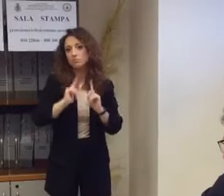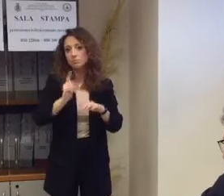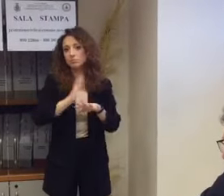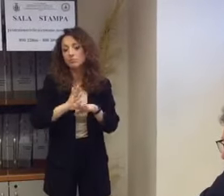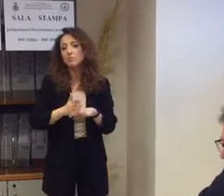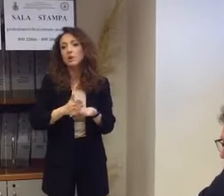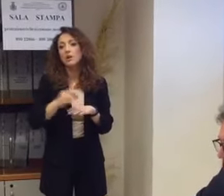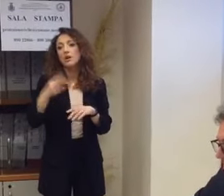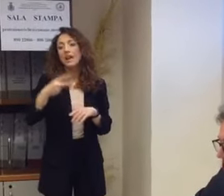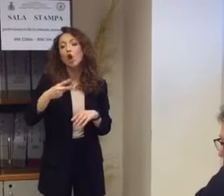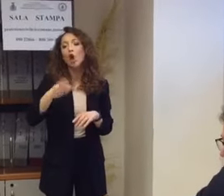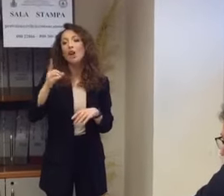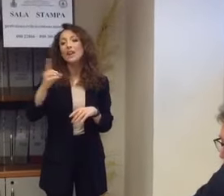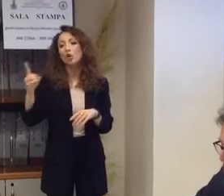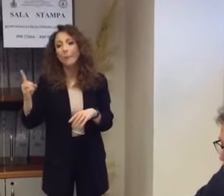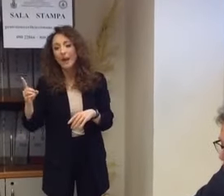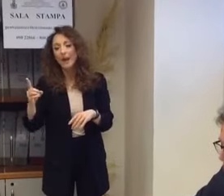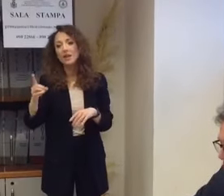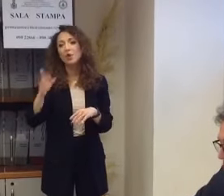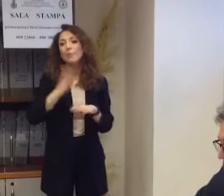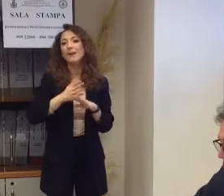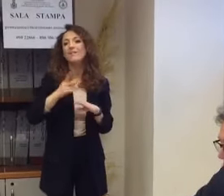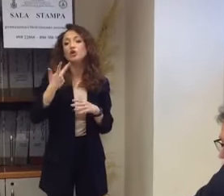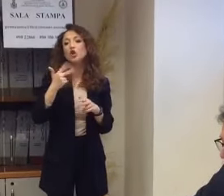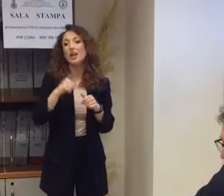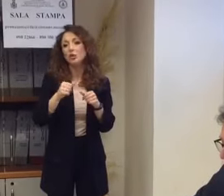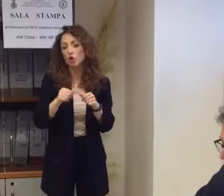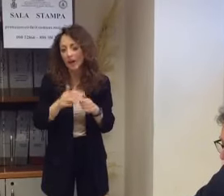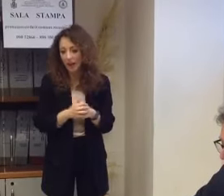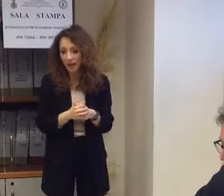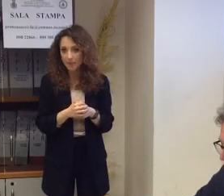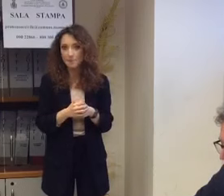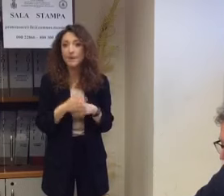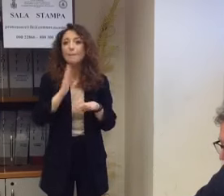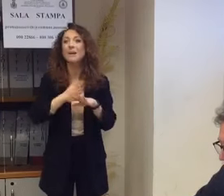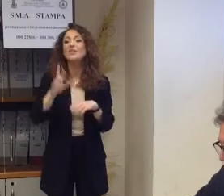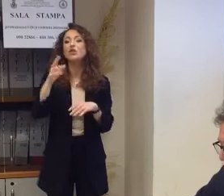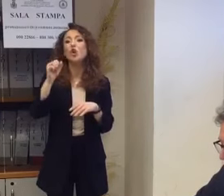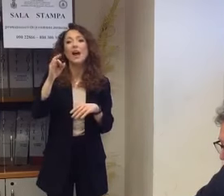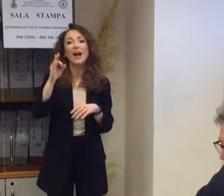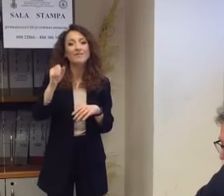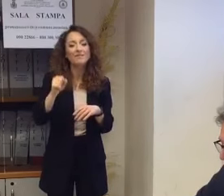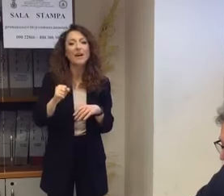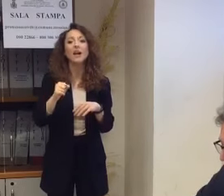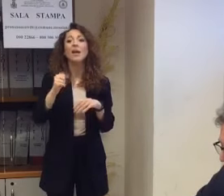panificio Natolide Domenico, il panificio Le Tre Sorelle, il panificio Raffa,